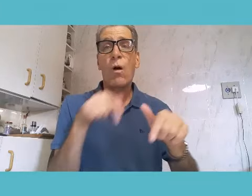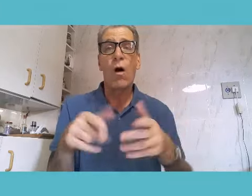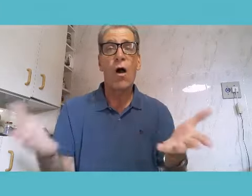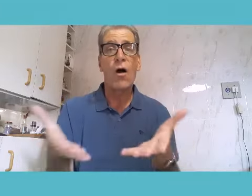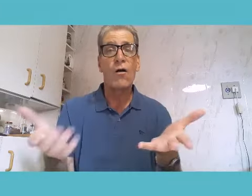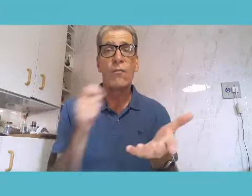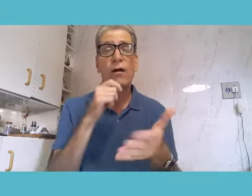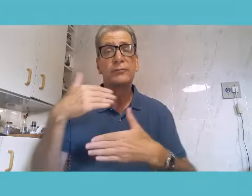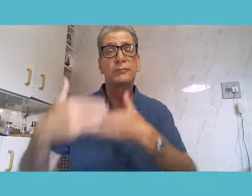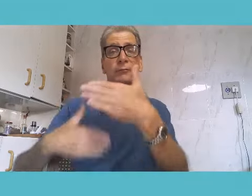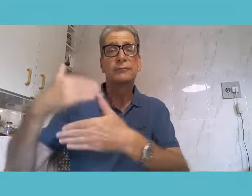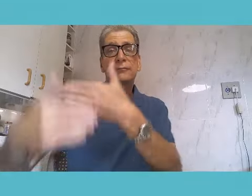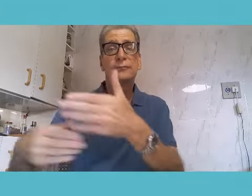510. Paga um por mês, né?